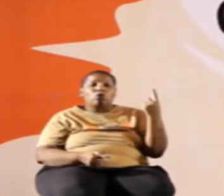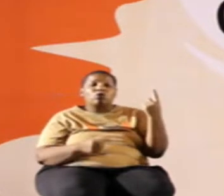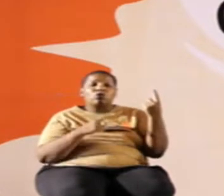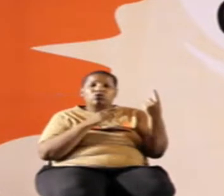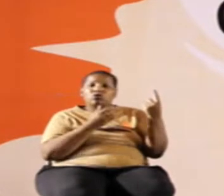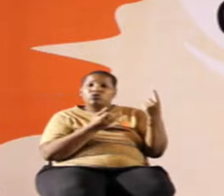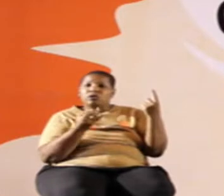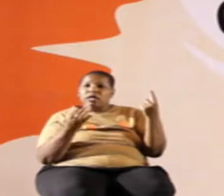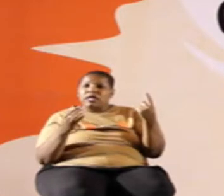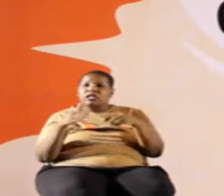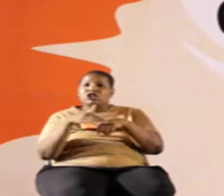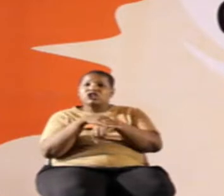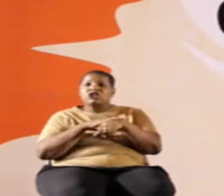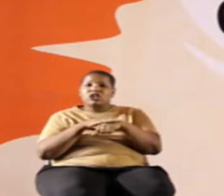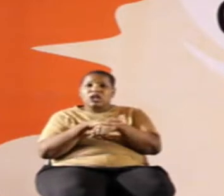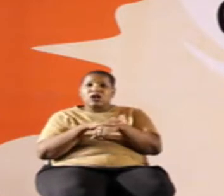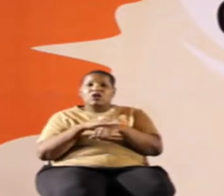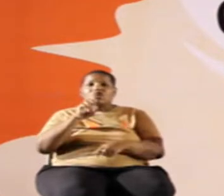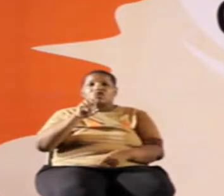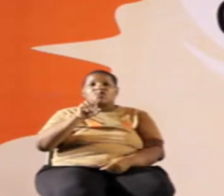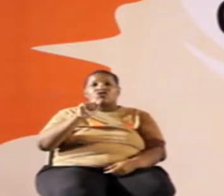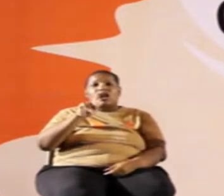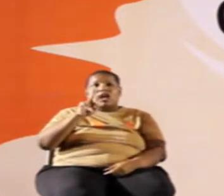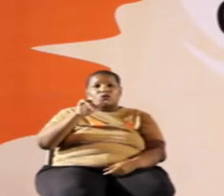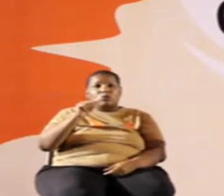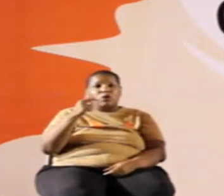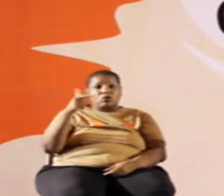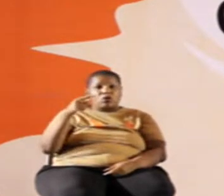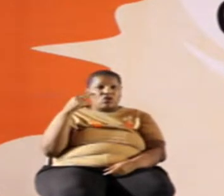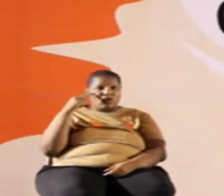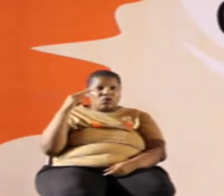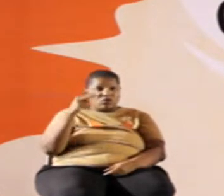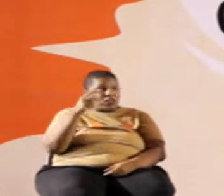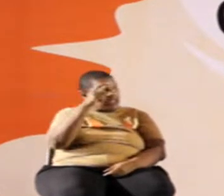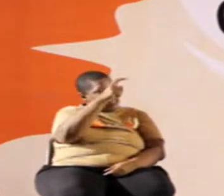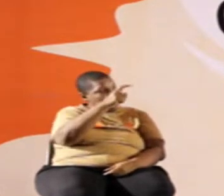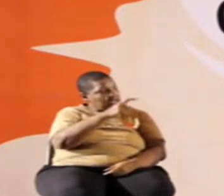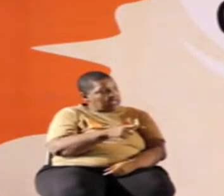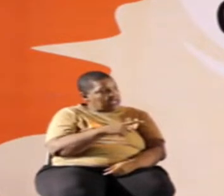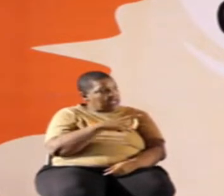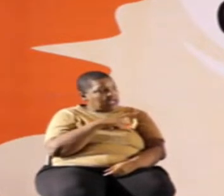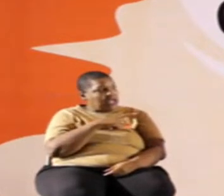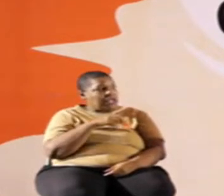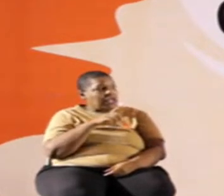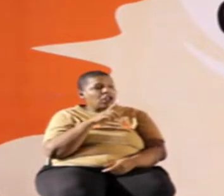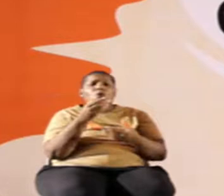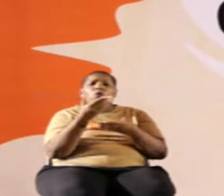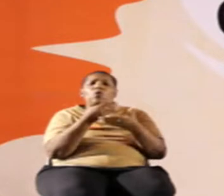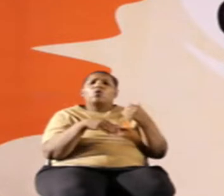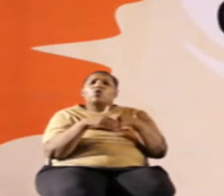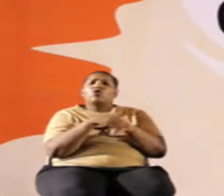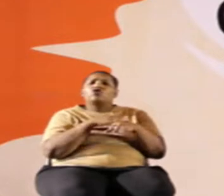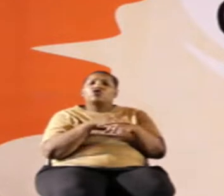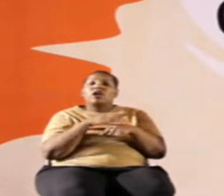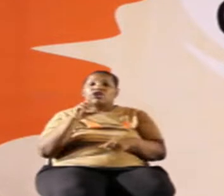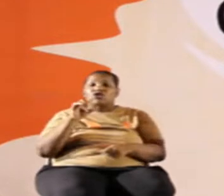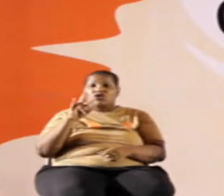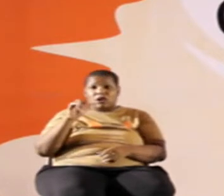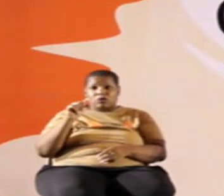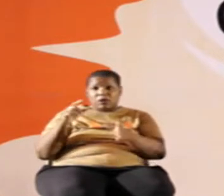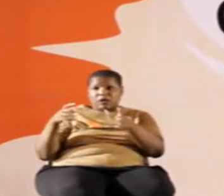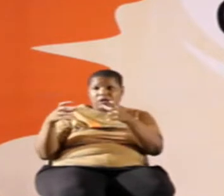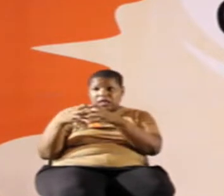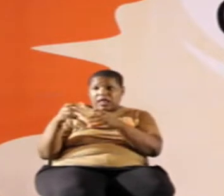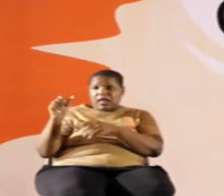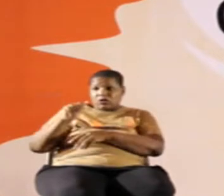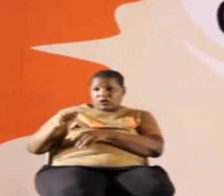chamada Diálogos da Diáspora. Vocês não veem, mas está tudo isso aqui na capa. O que é a coleção Diálogos da Diáspora? É uma associação entre